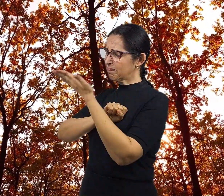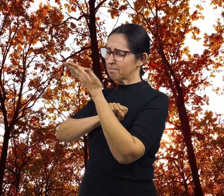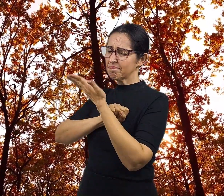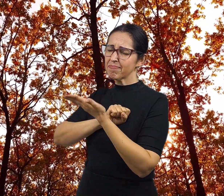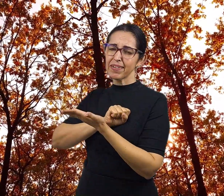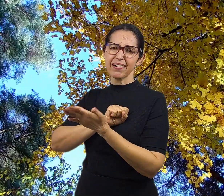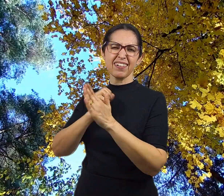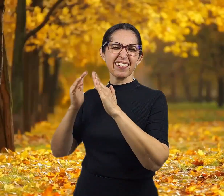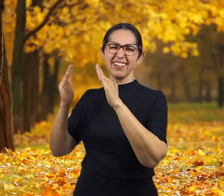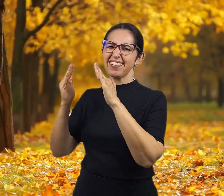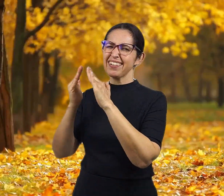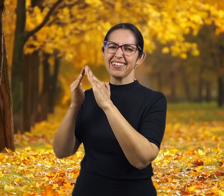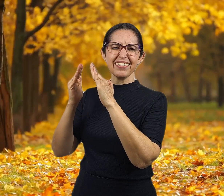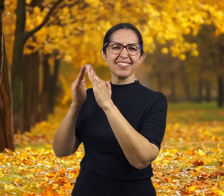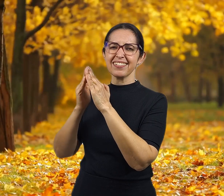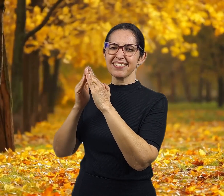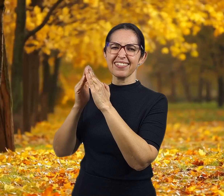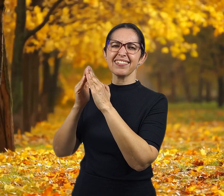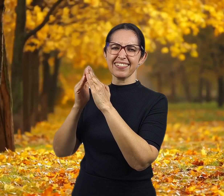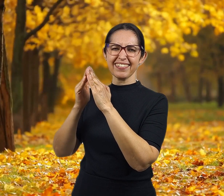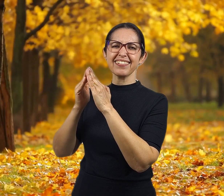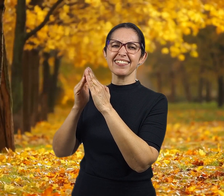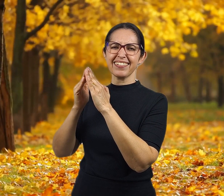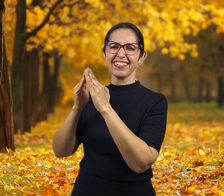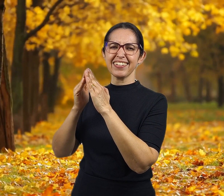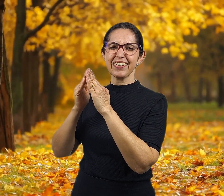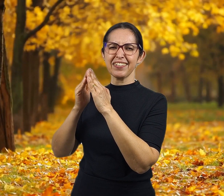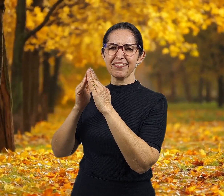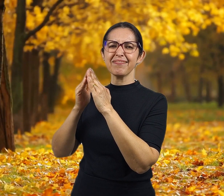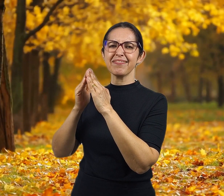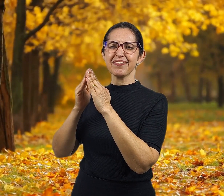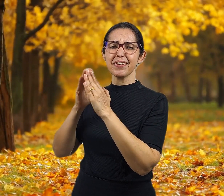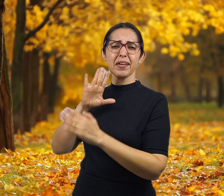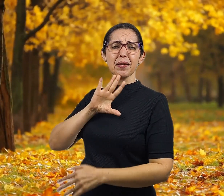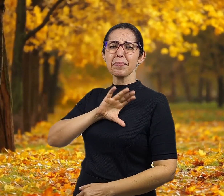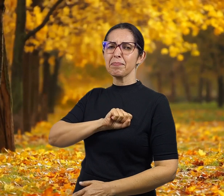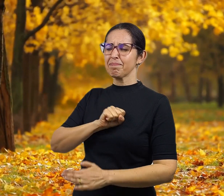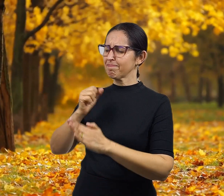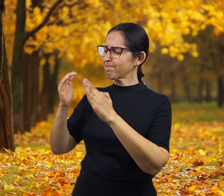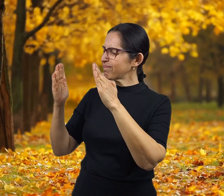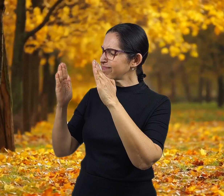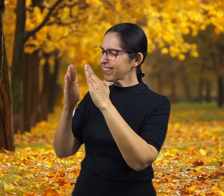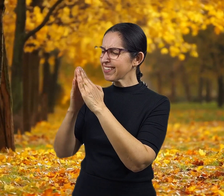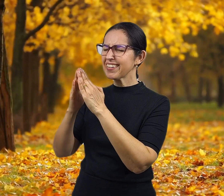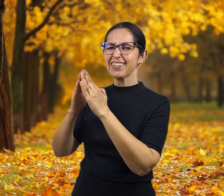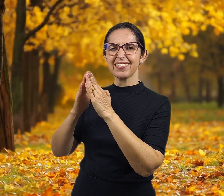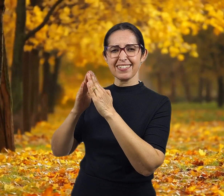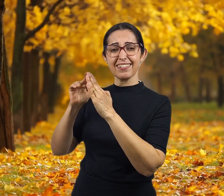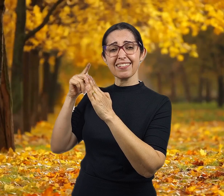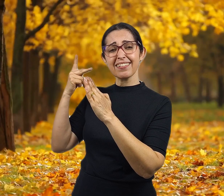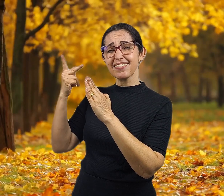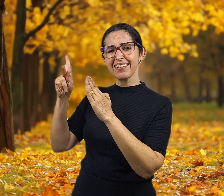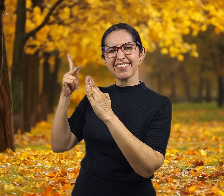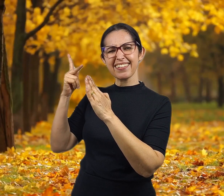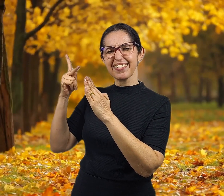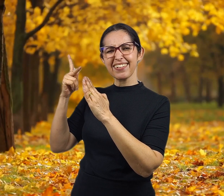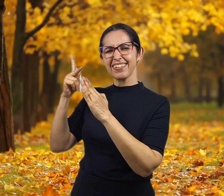Betel, o nosso amor pela sua casa, pelos átrios da casa do Senhor. O